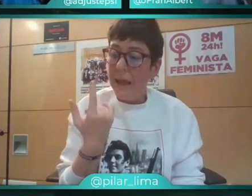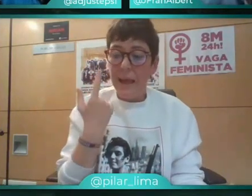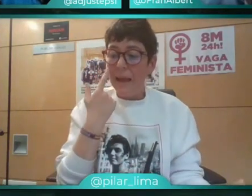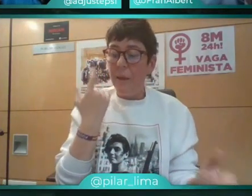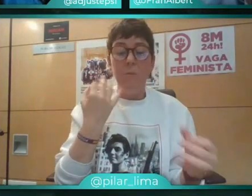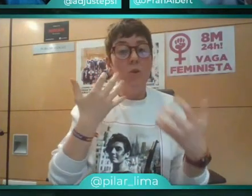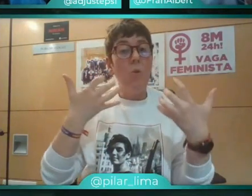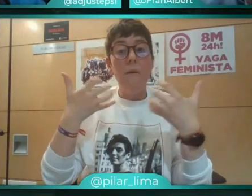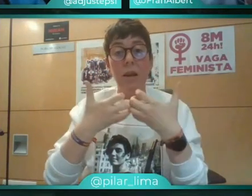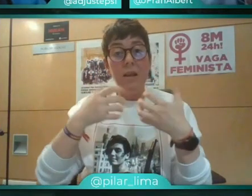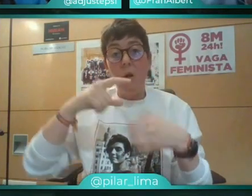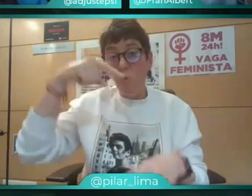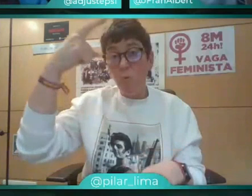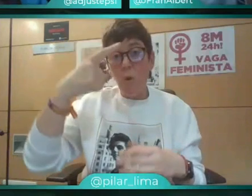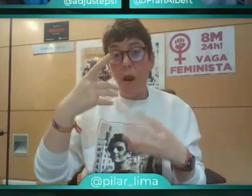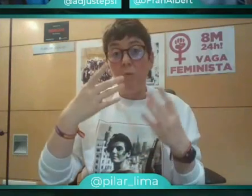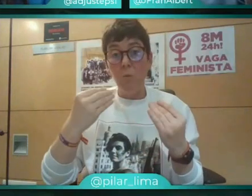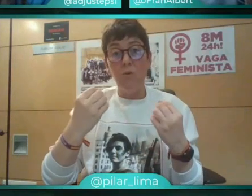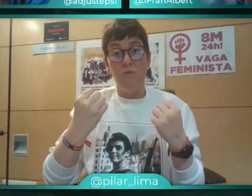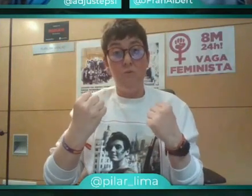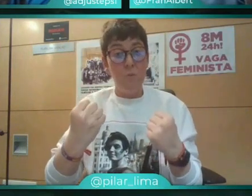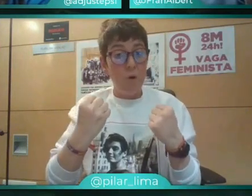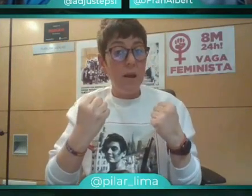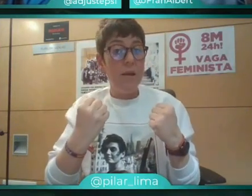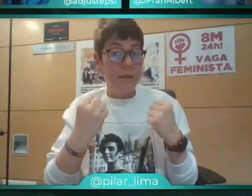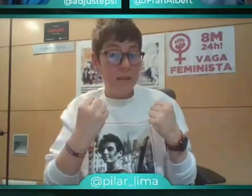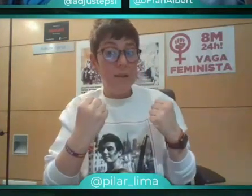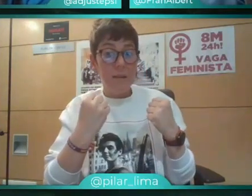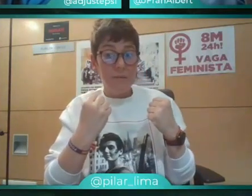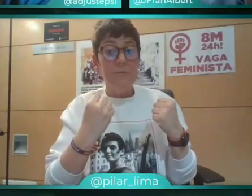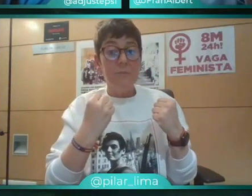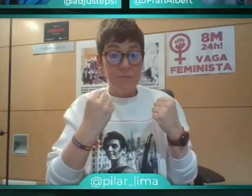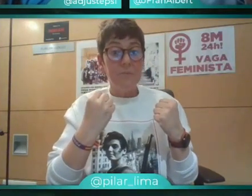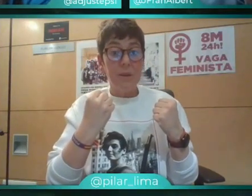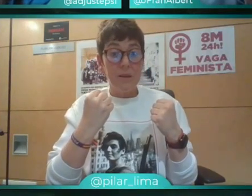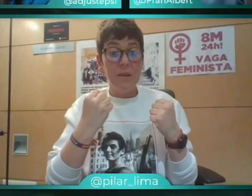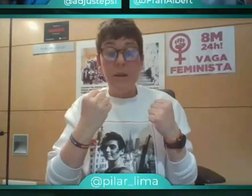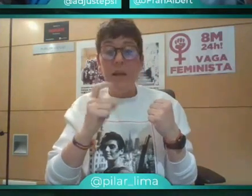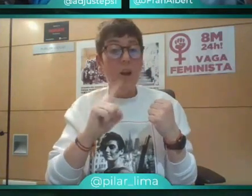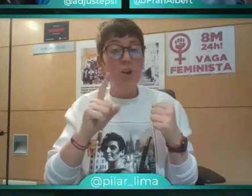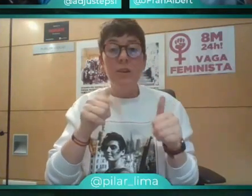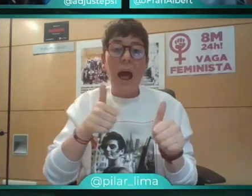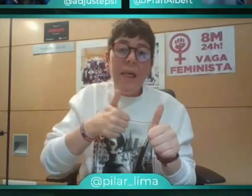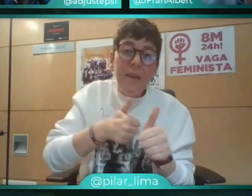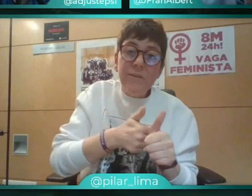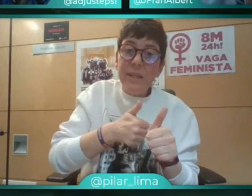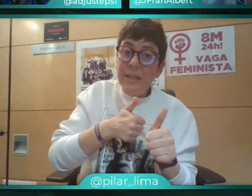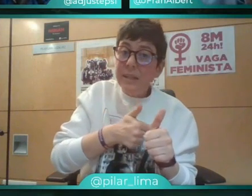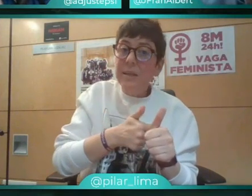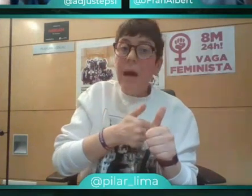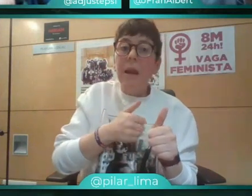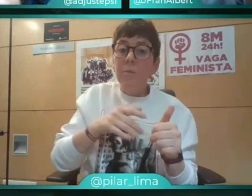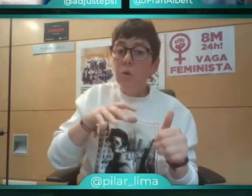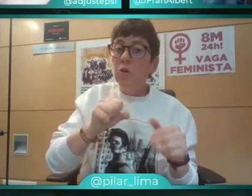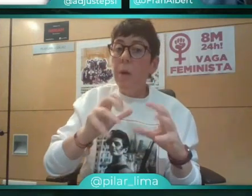esté habiendo mucha tenemos como decíamos antes una batalla cultural que darla